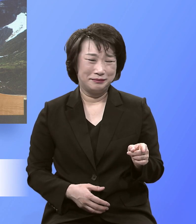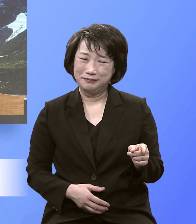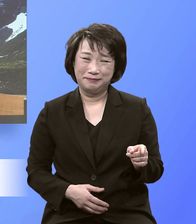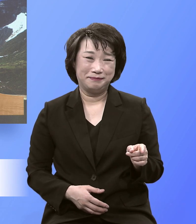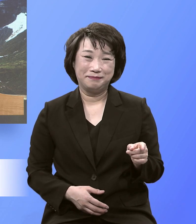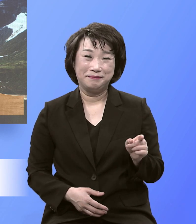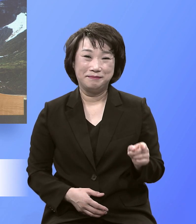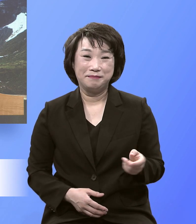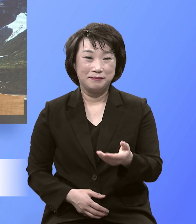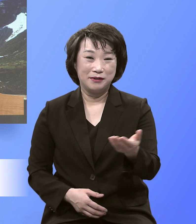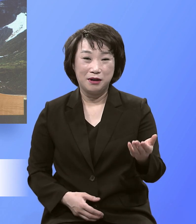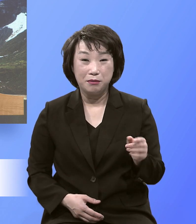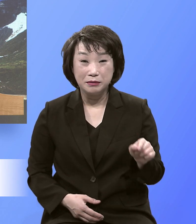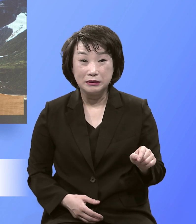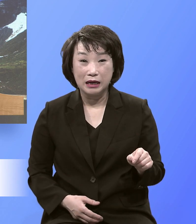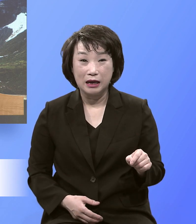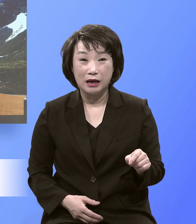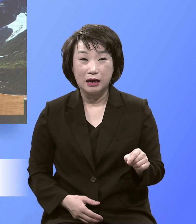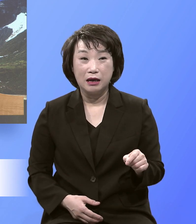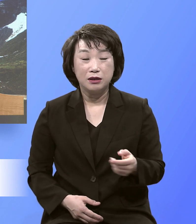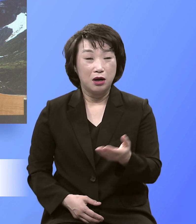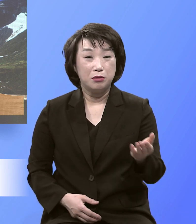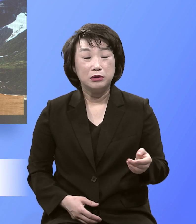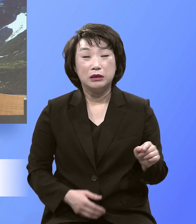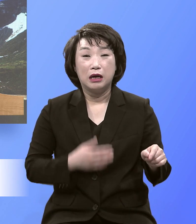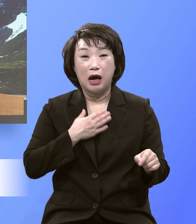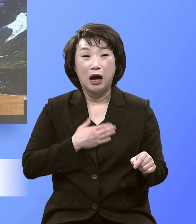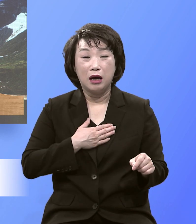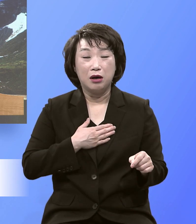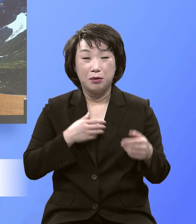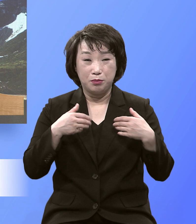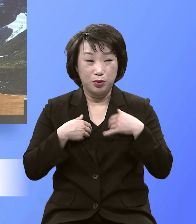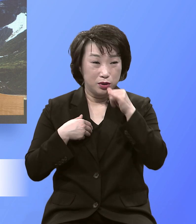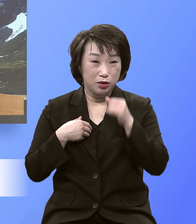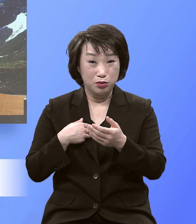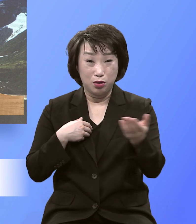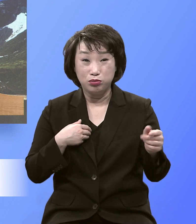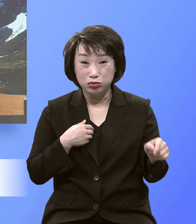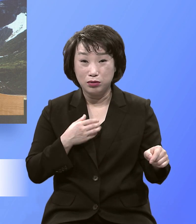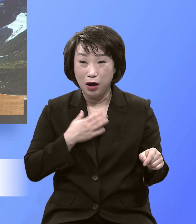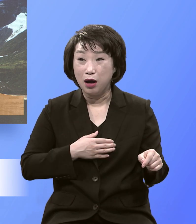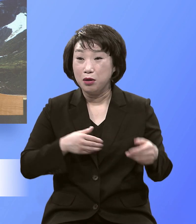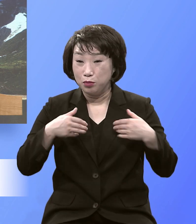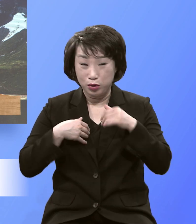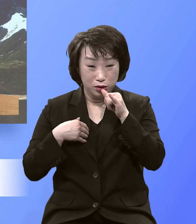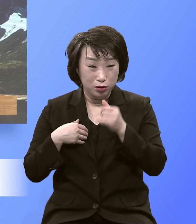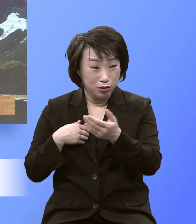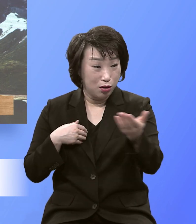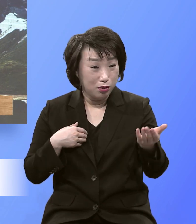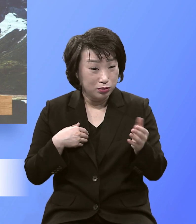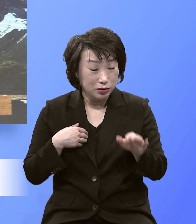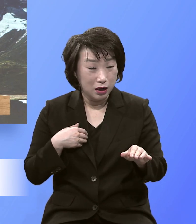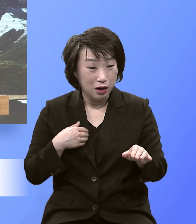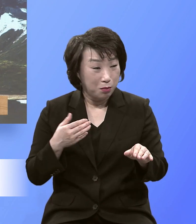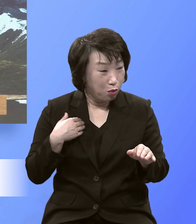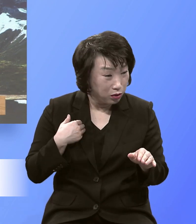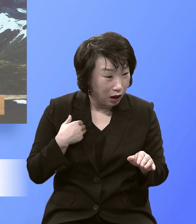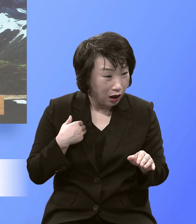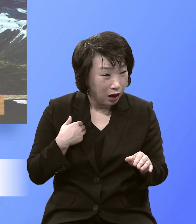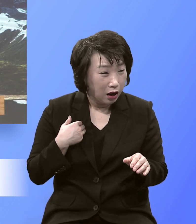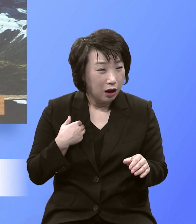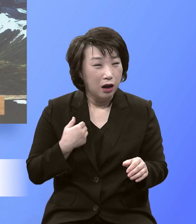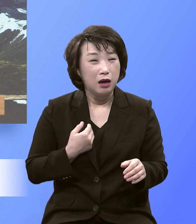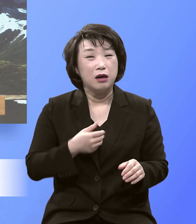아님을 여러분이 감수하지 못하면, 짐작하지 못하면 여러분에게 처절한